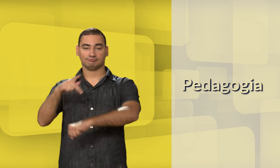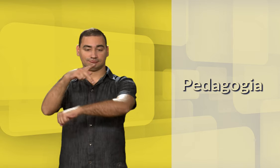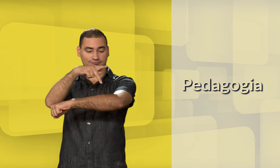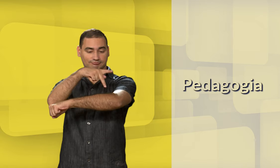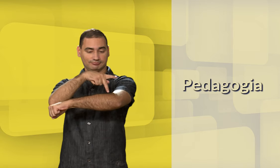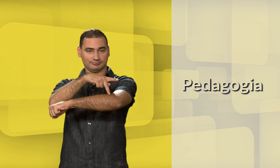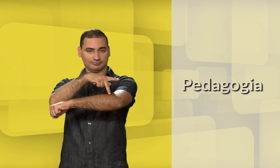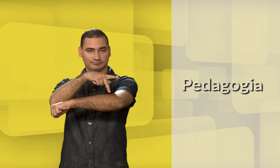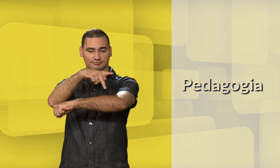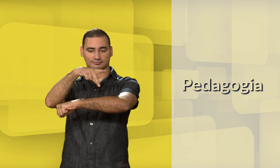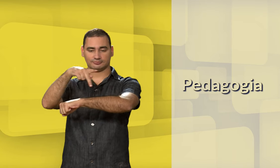Pedagogia